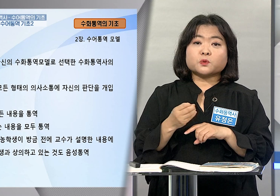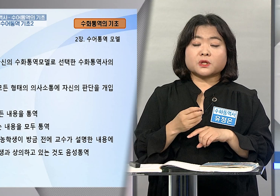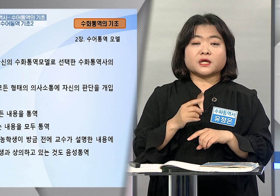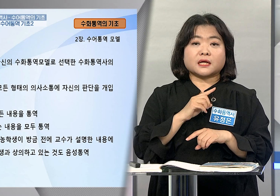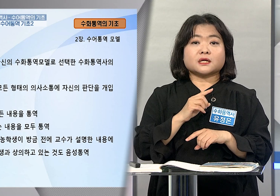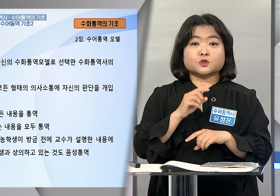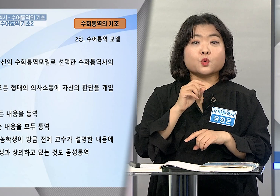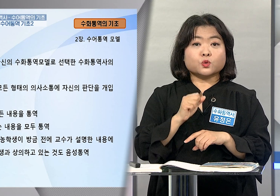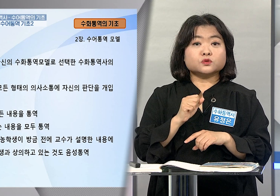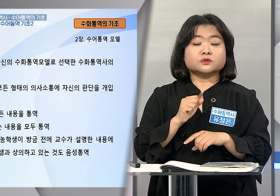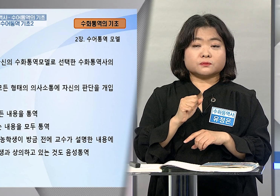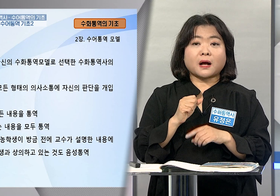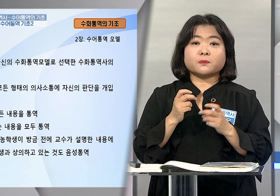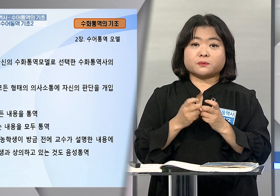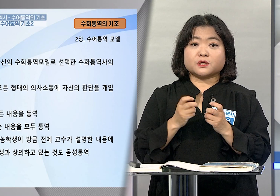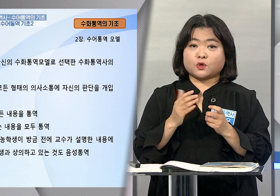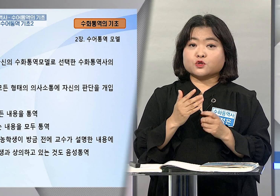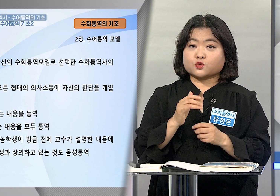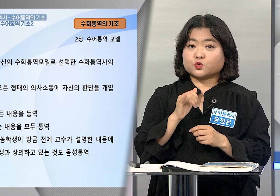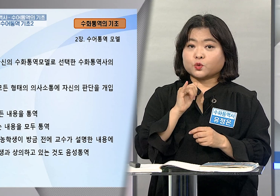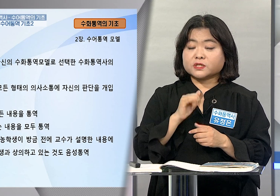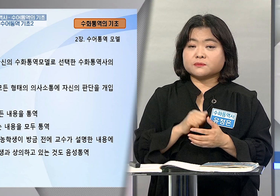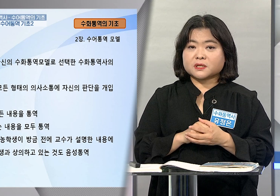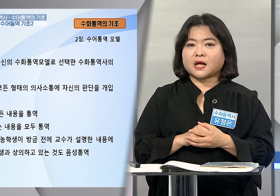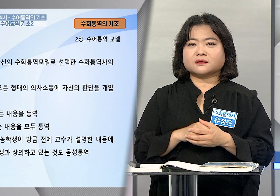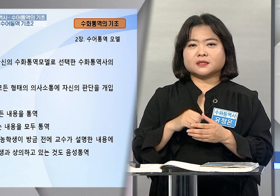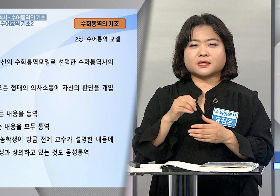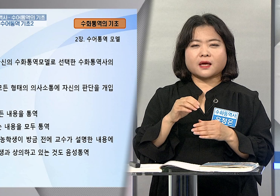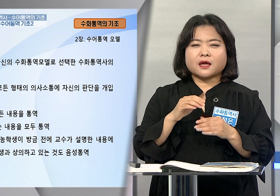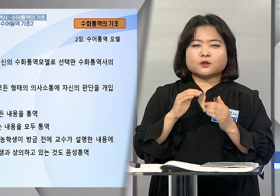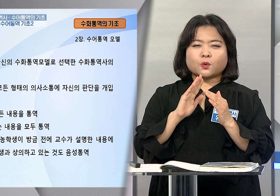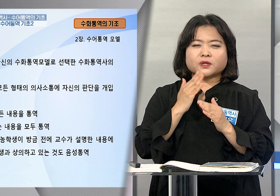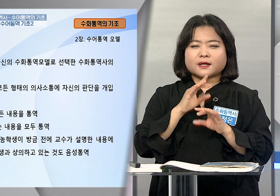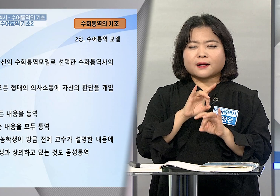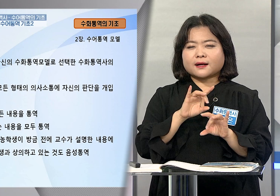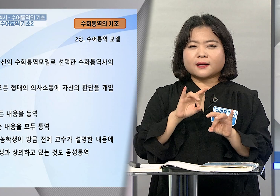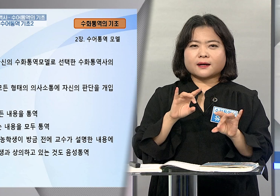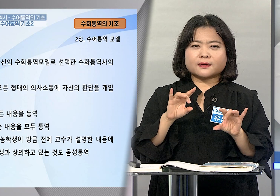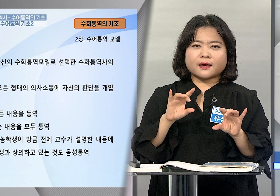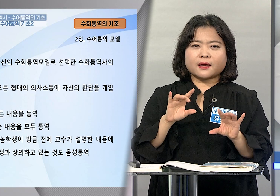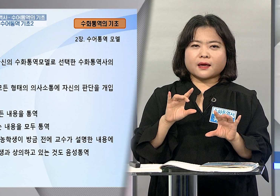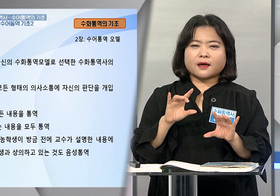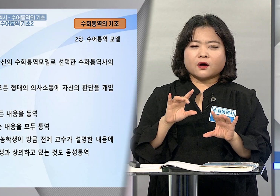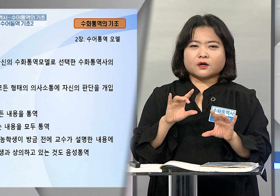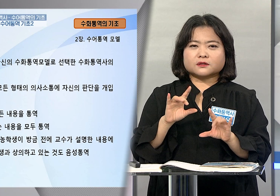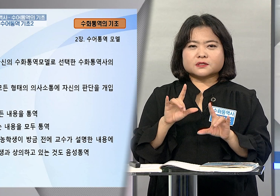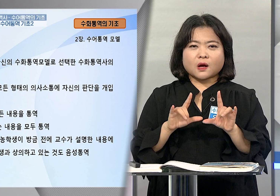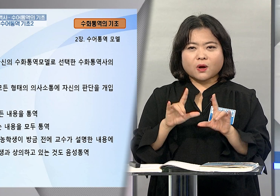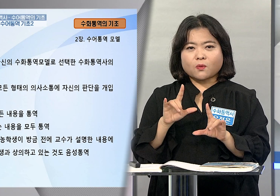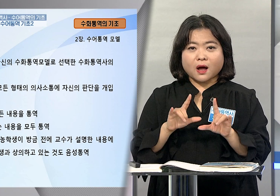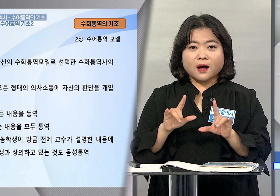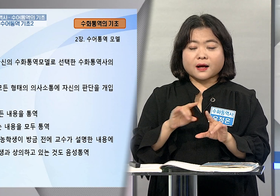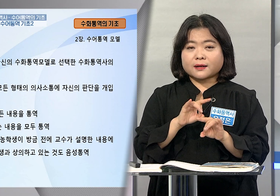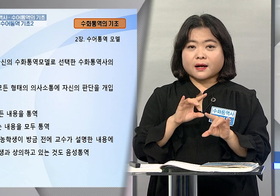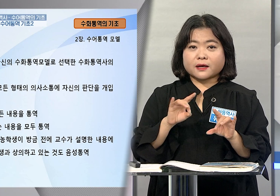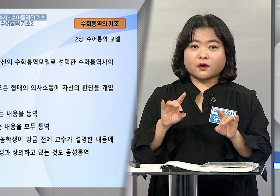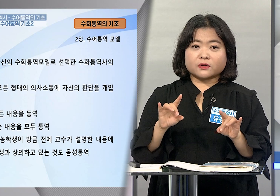모델이 가장 좋은 방법이 될 수도 있습니다. 근데 이제 농인 각각의 어떤 상황과 각각의